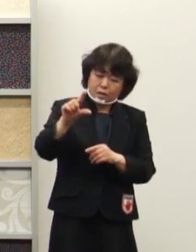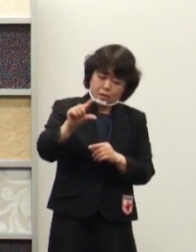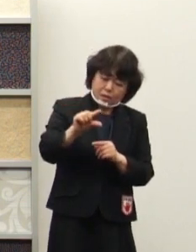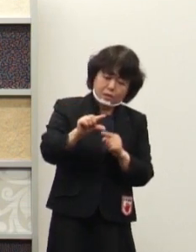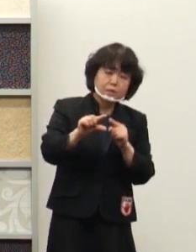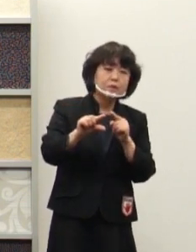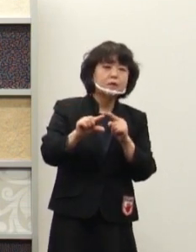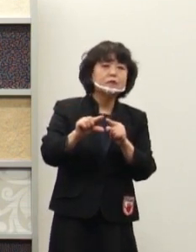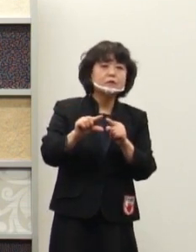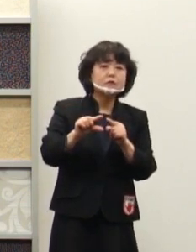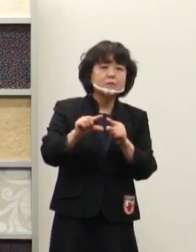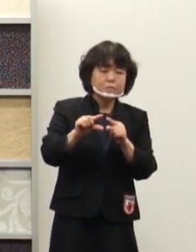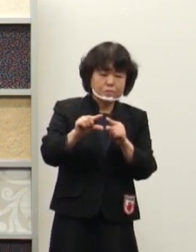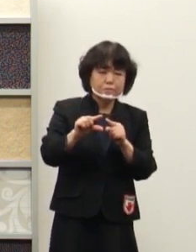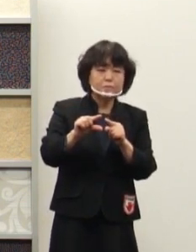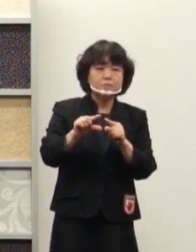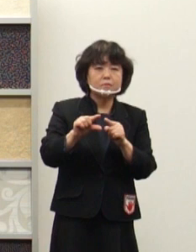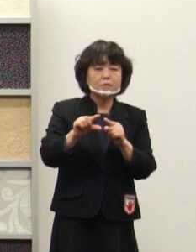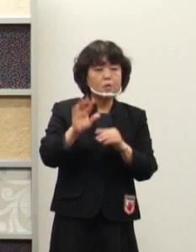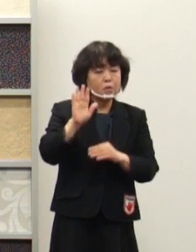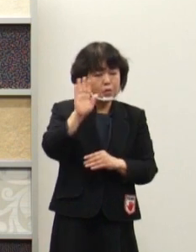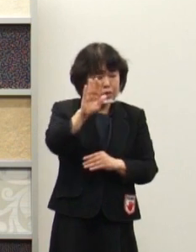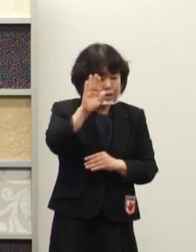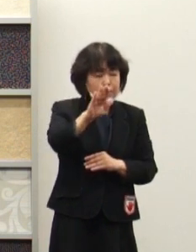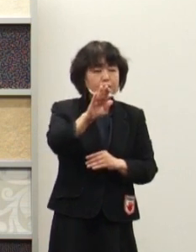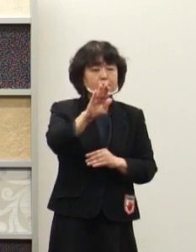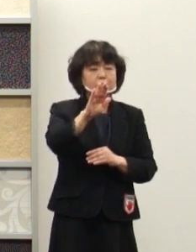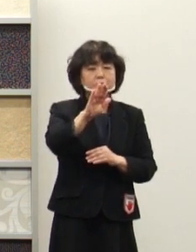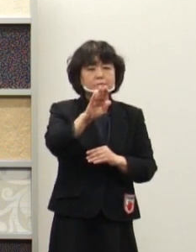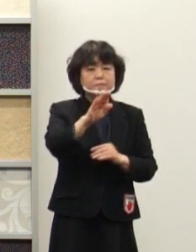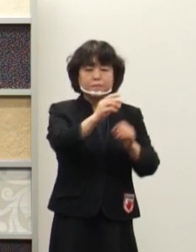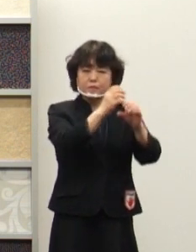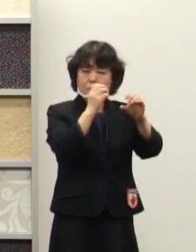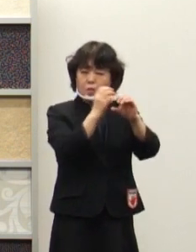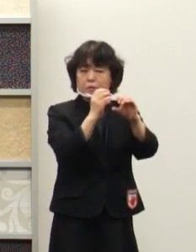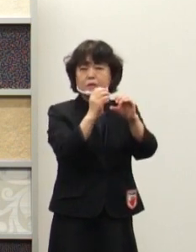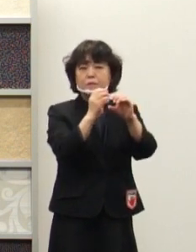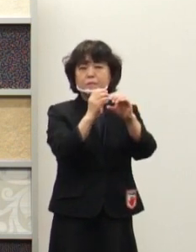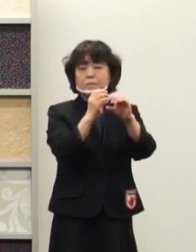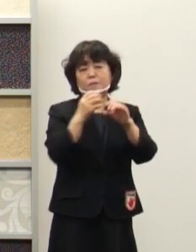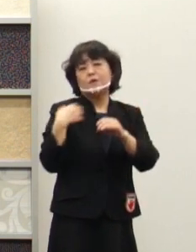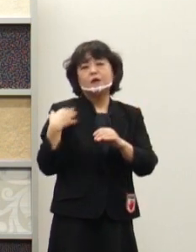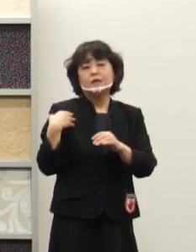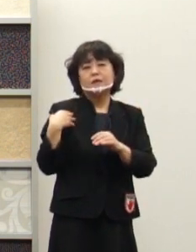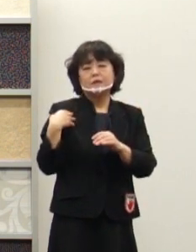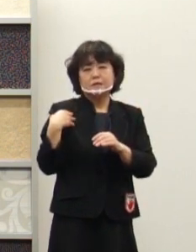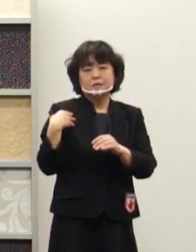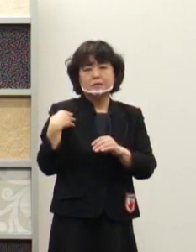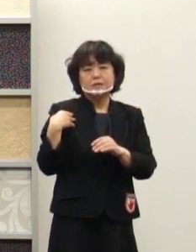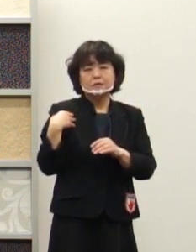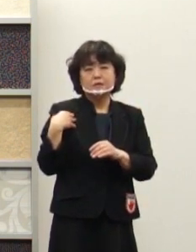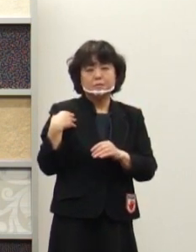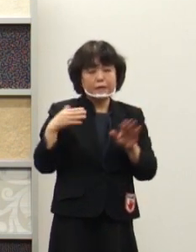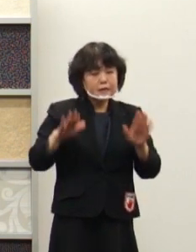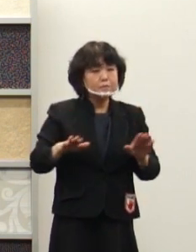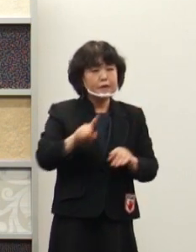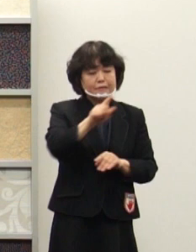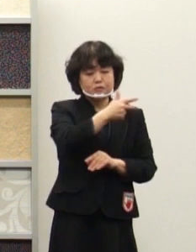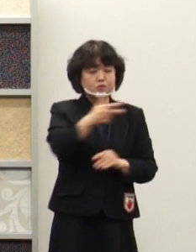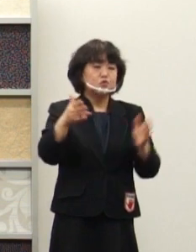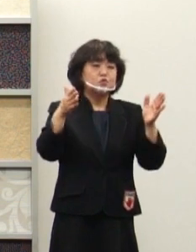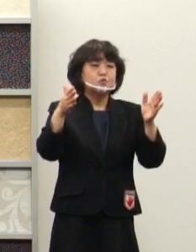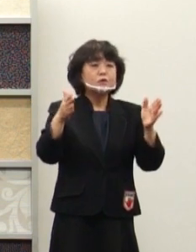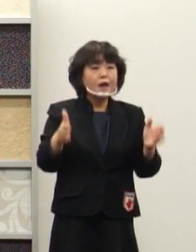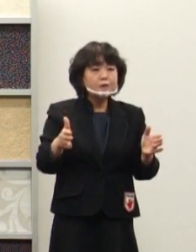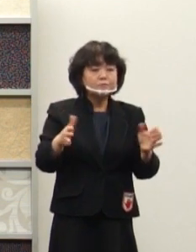だその感染状況の見込みが、先ほども1週間延長し、様子見たいというような話もいたしまし